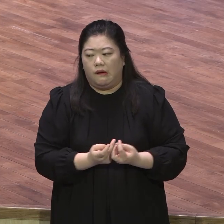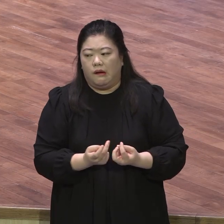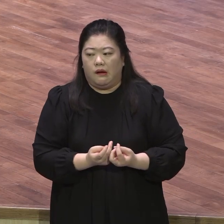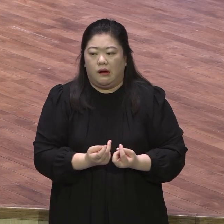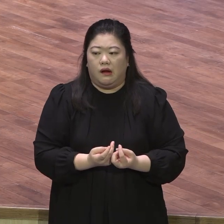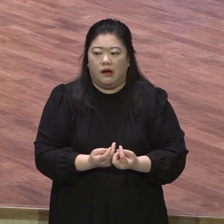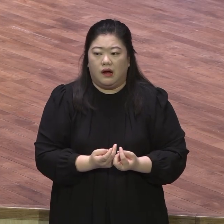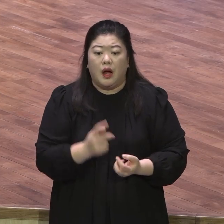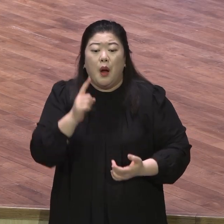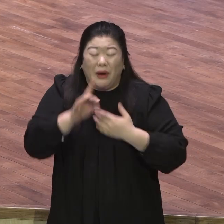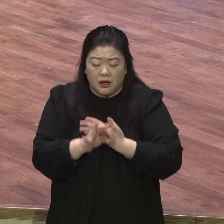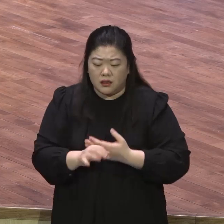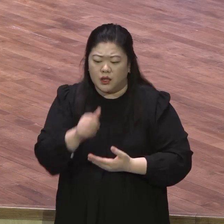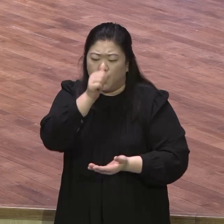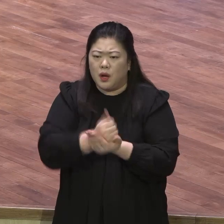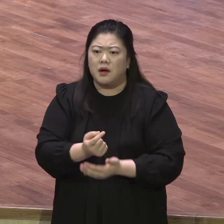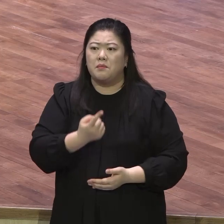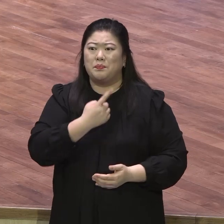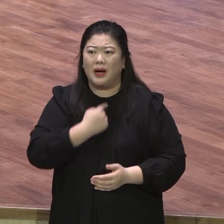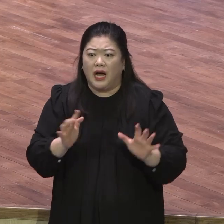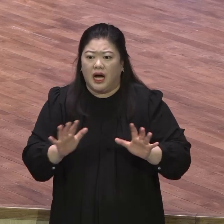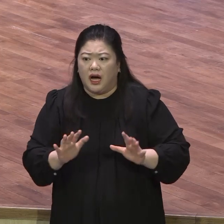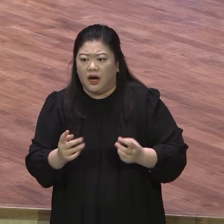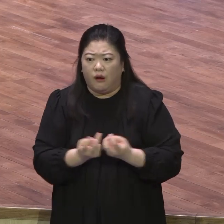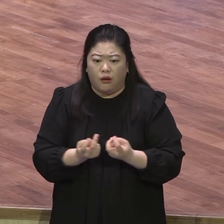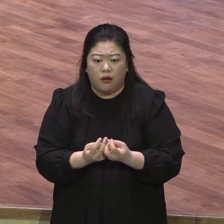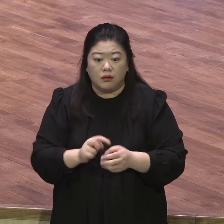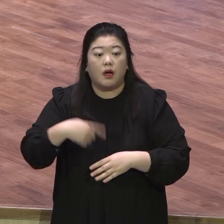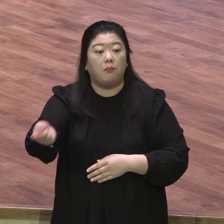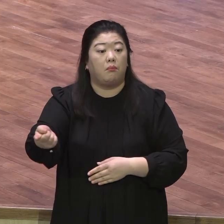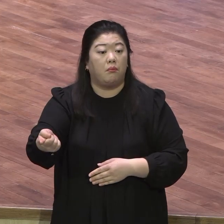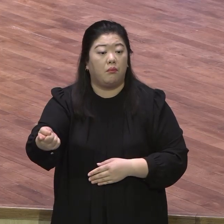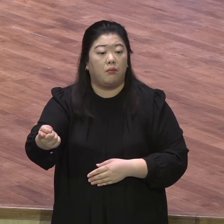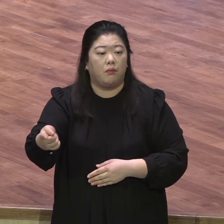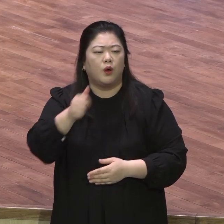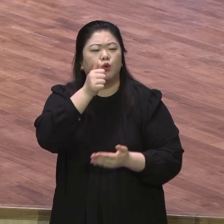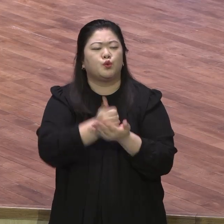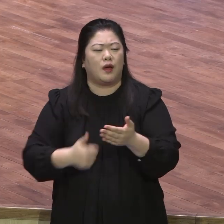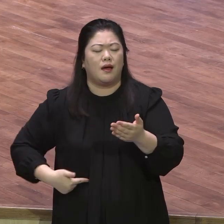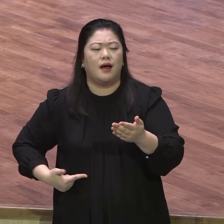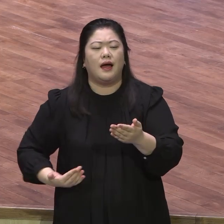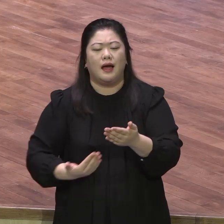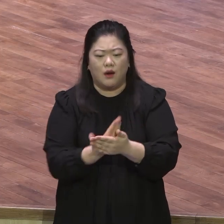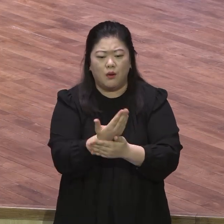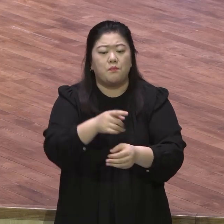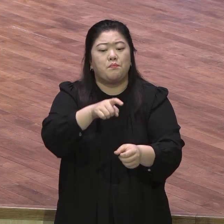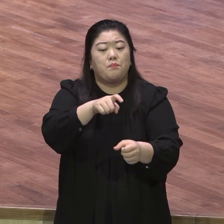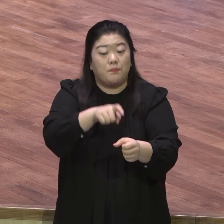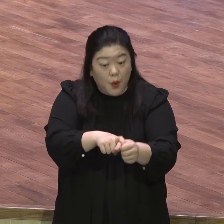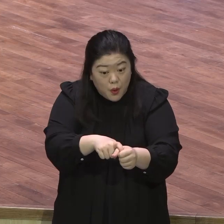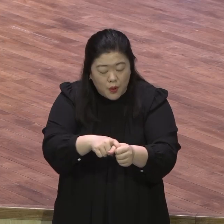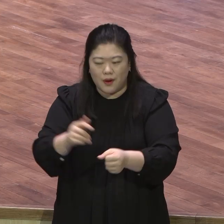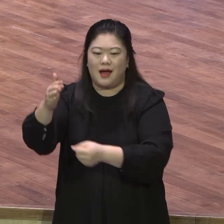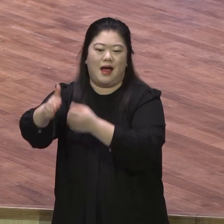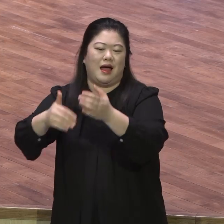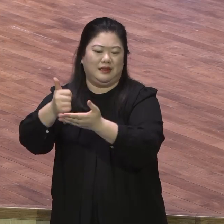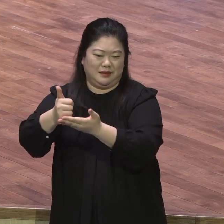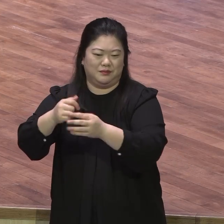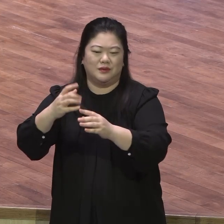죄를 그렇게 해결할 방법이 없는 게 율법이에요. 그래서 하나님께서 죄 문제를 해결해 주시기 위해서